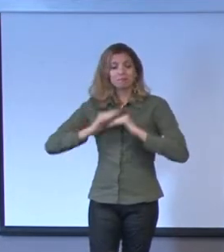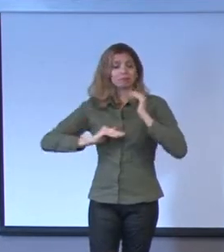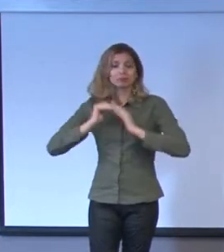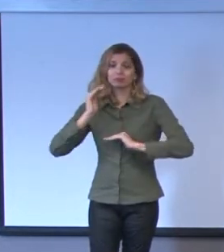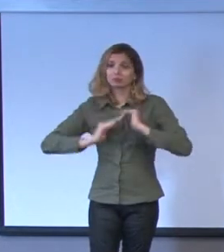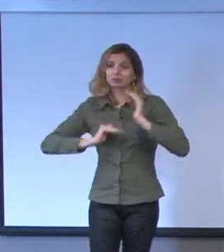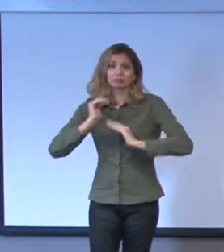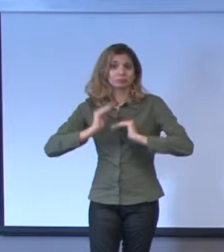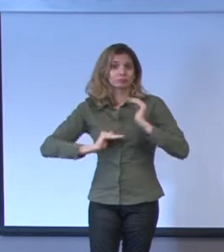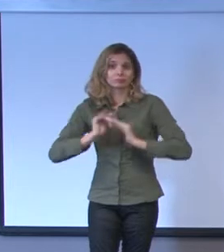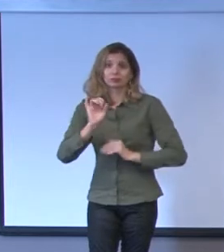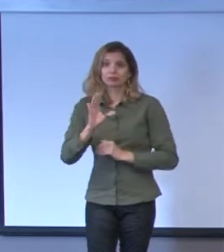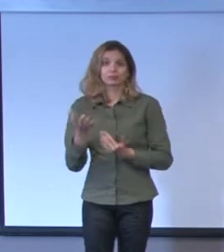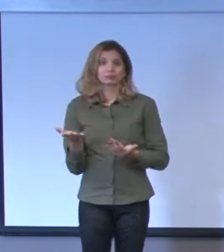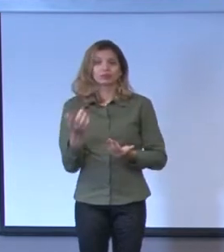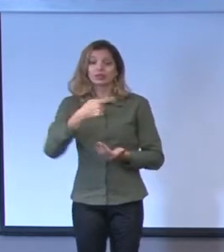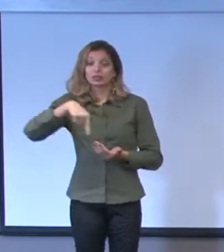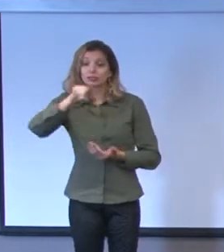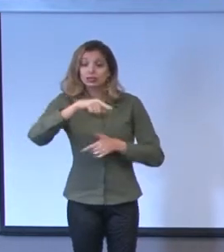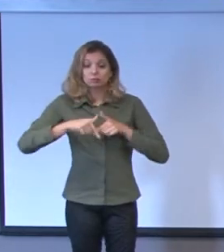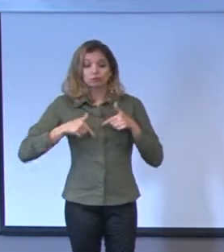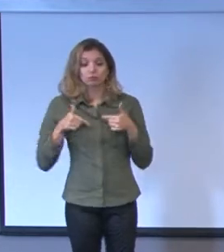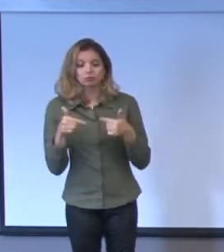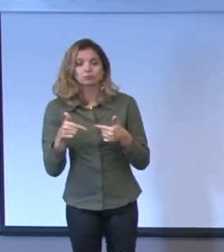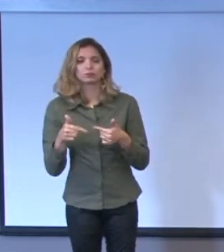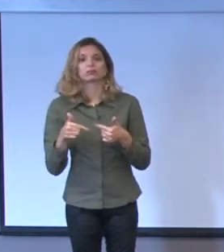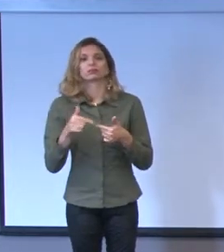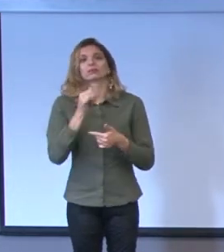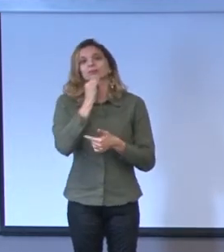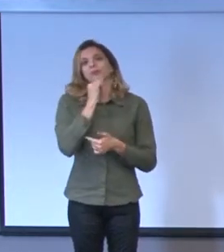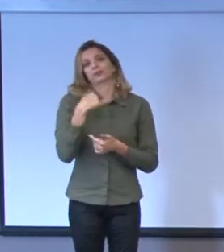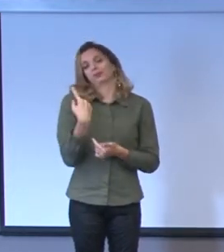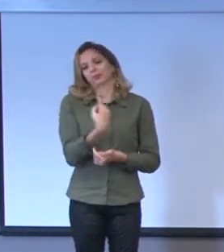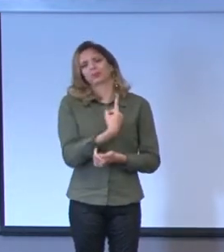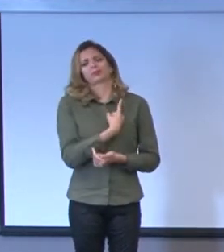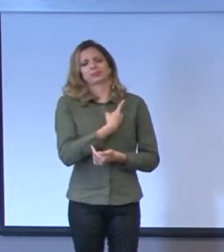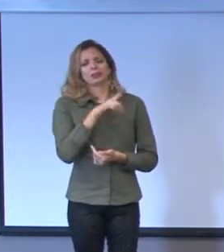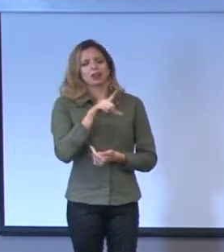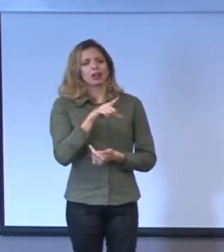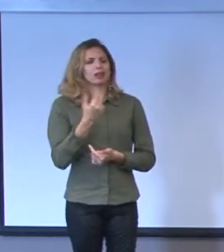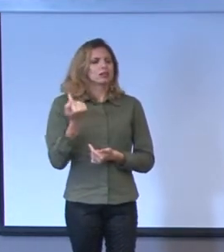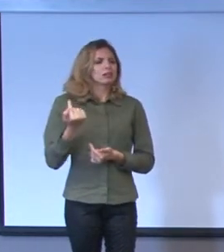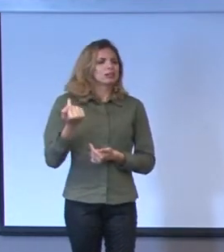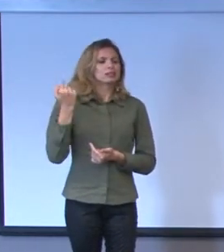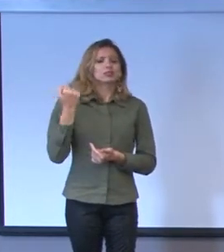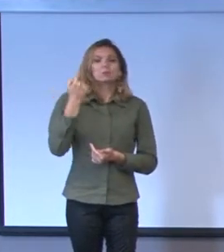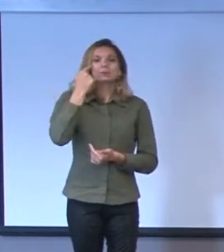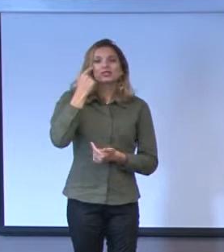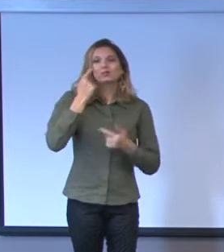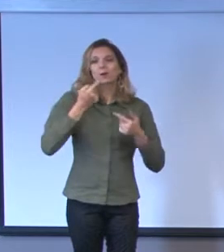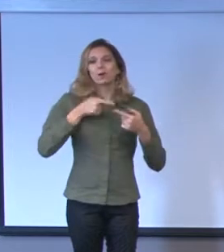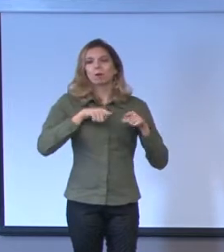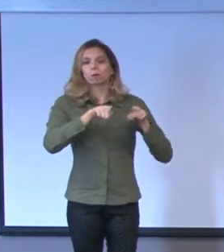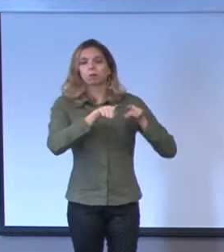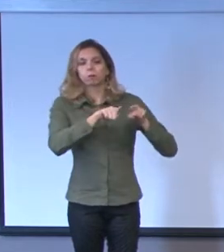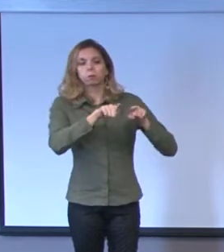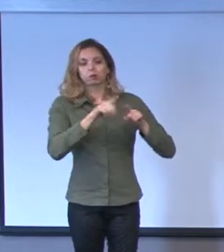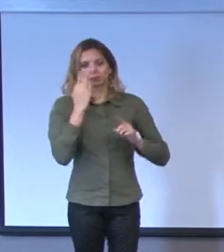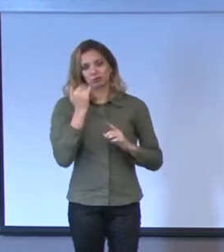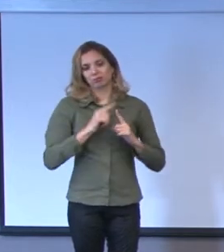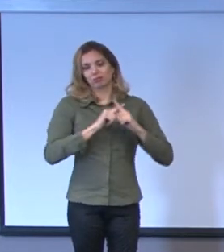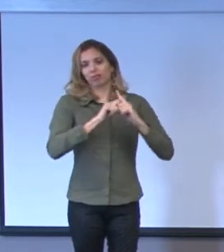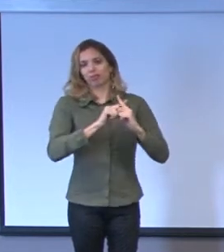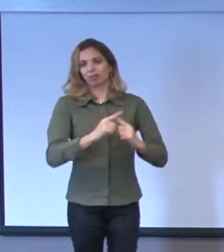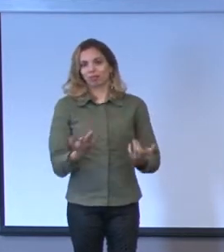prática que você aplica. A gente optou, até então, pela competição, né?